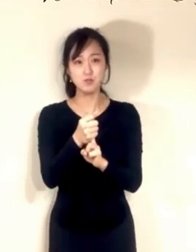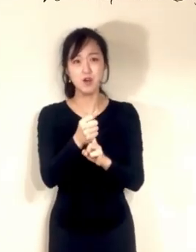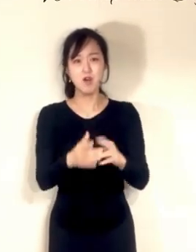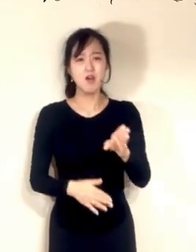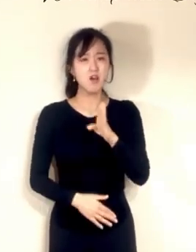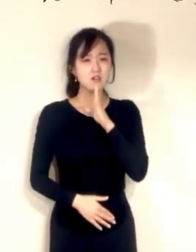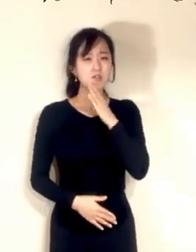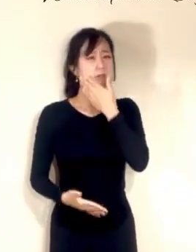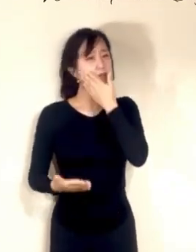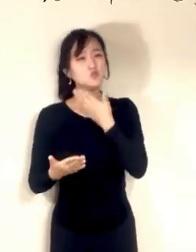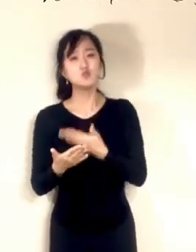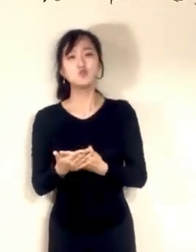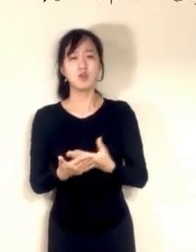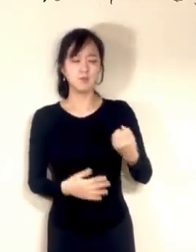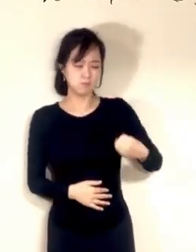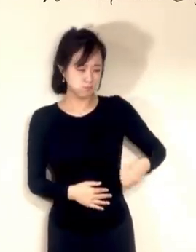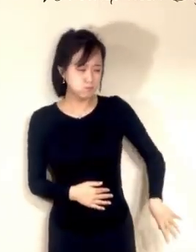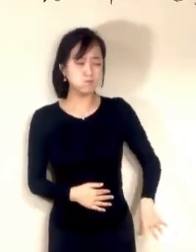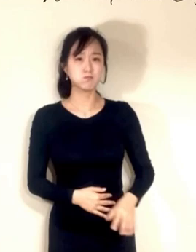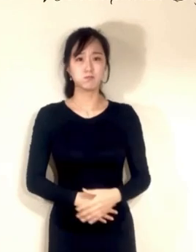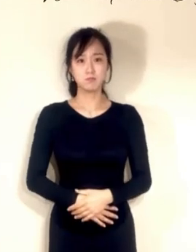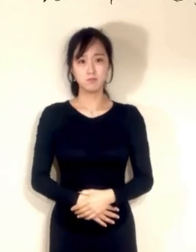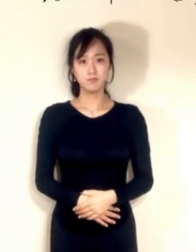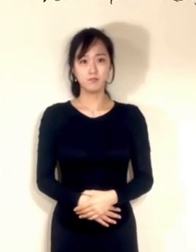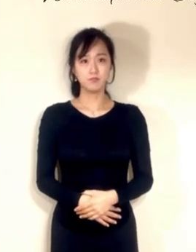정말로 중요한 것을 놓칩니다.